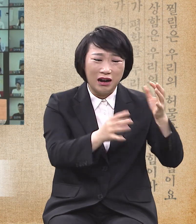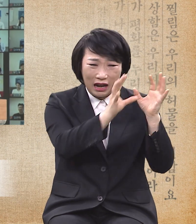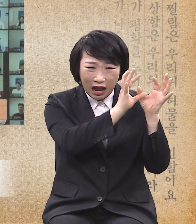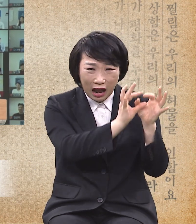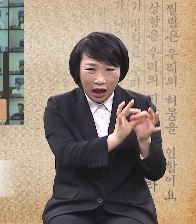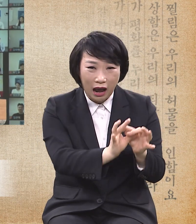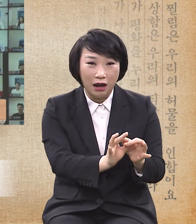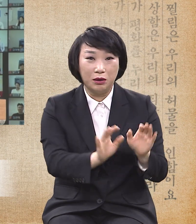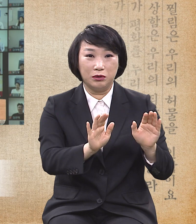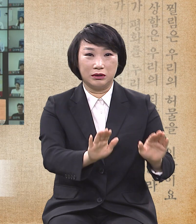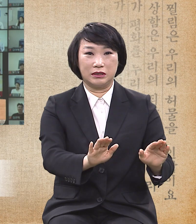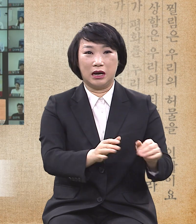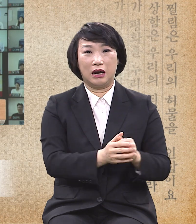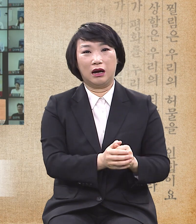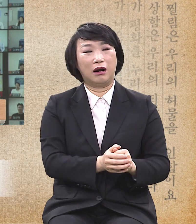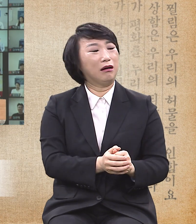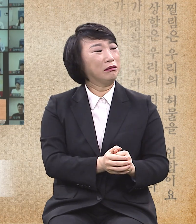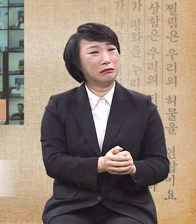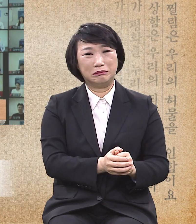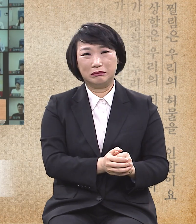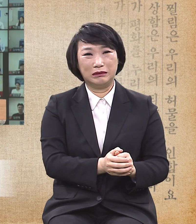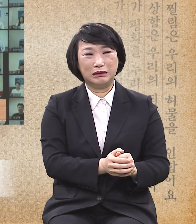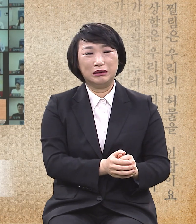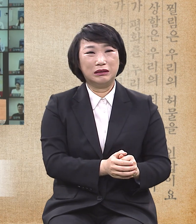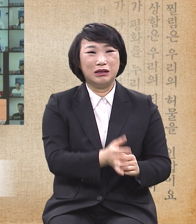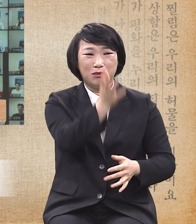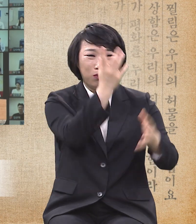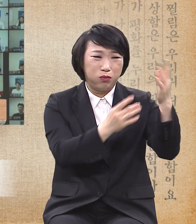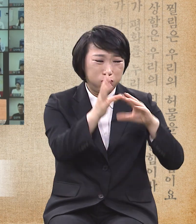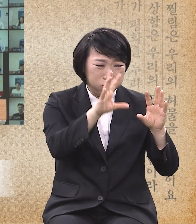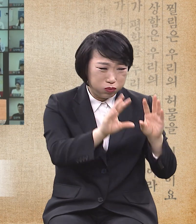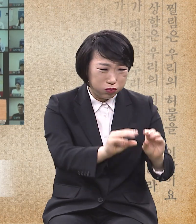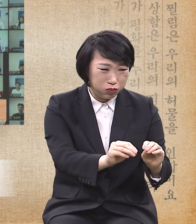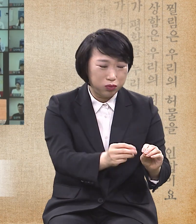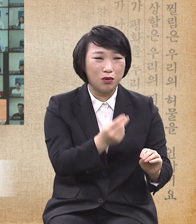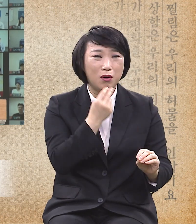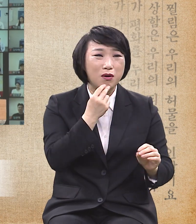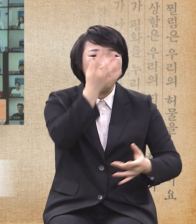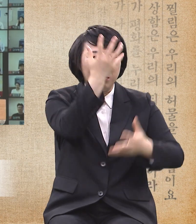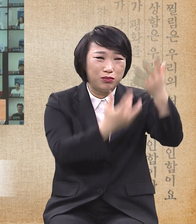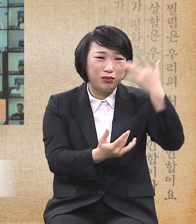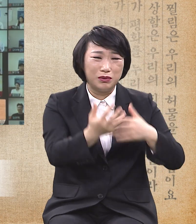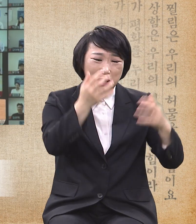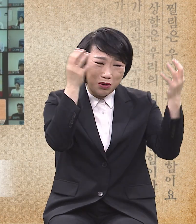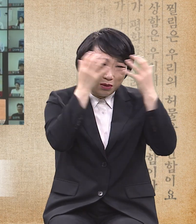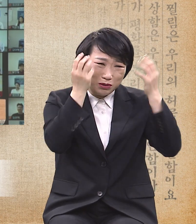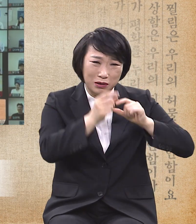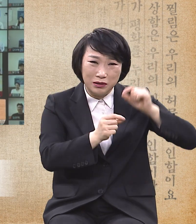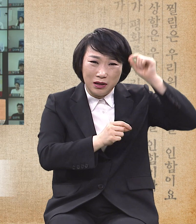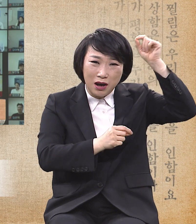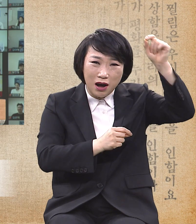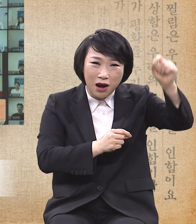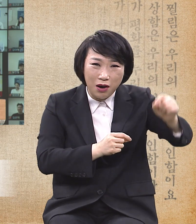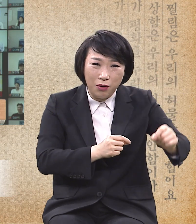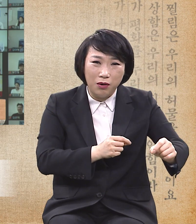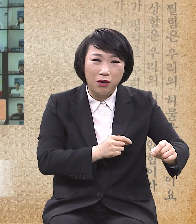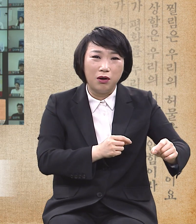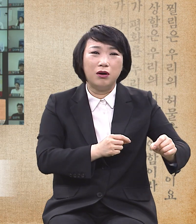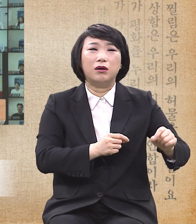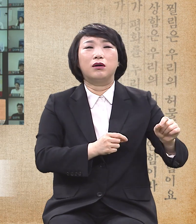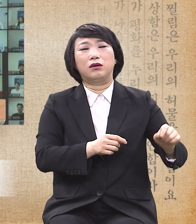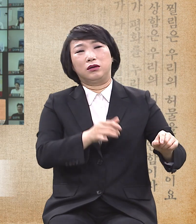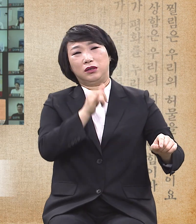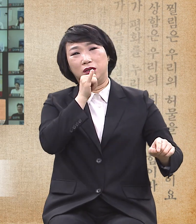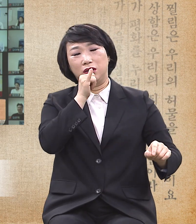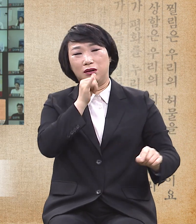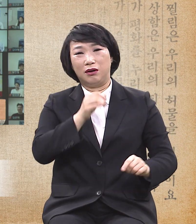타도 전혀 꺼지지 않는 불 속에 가서 영원히 고통만 당할